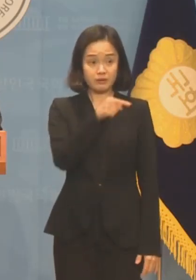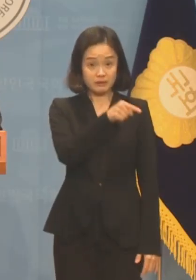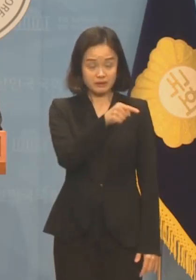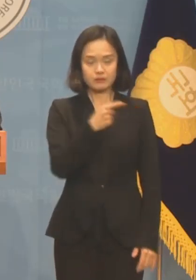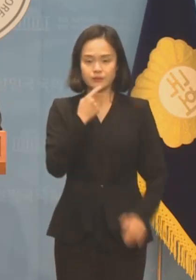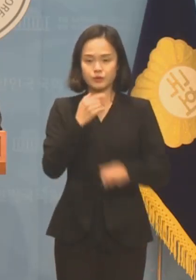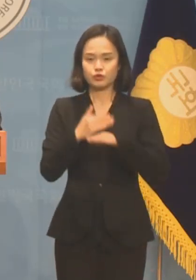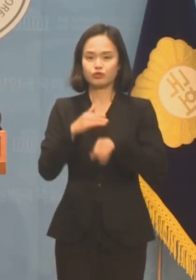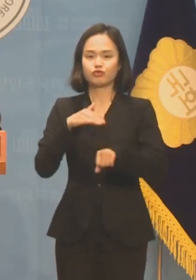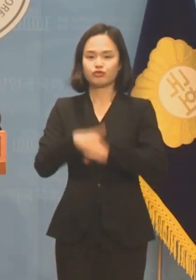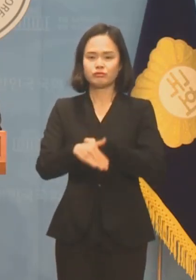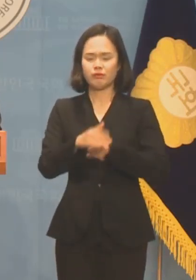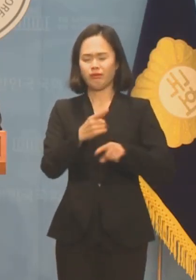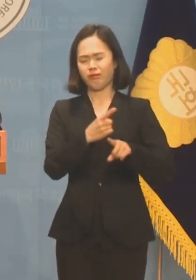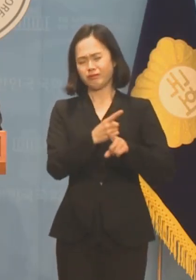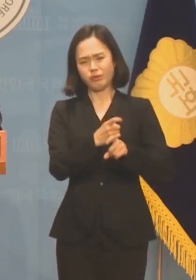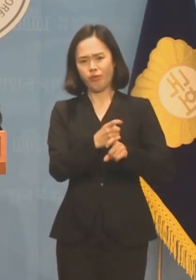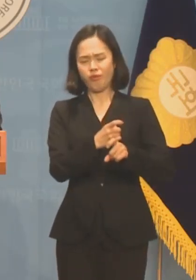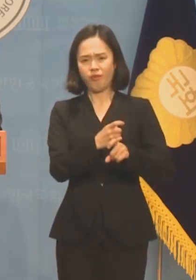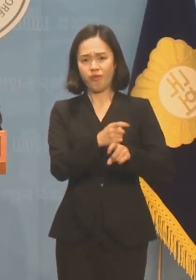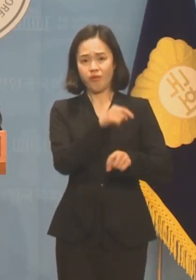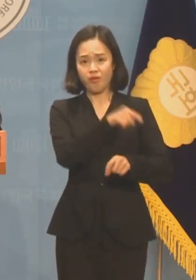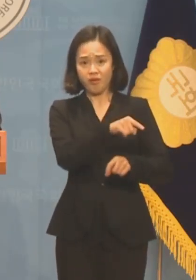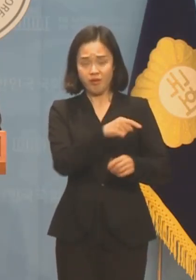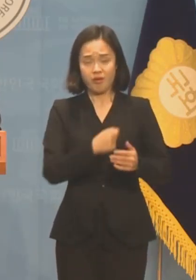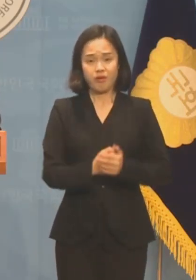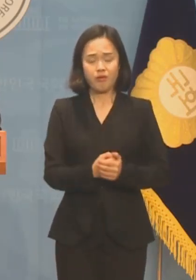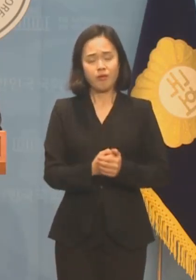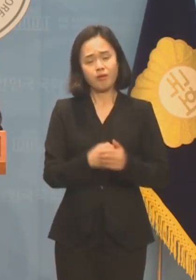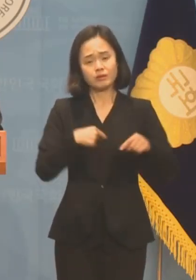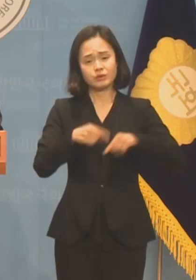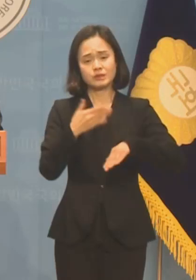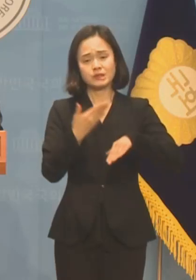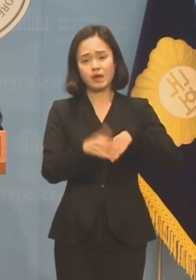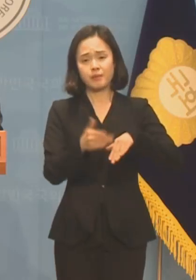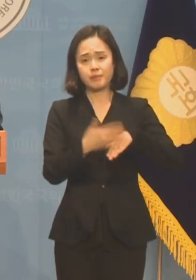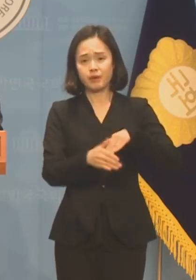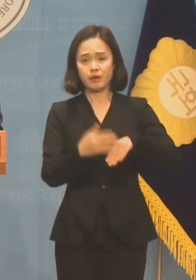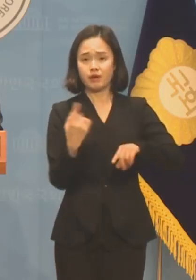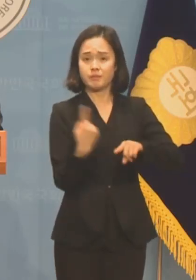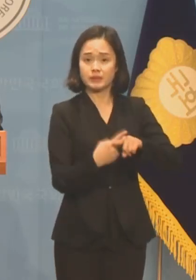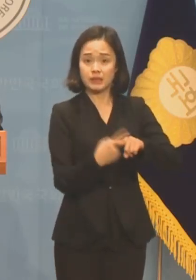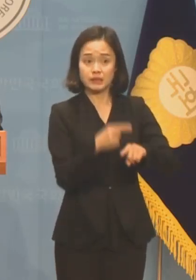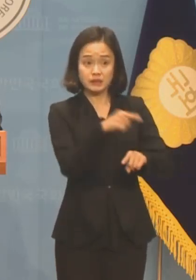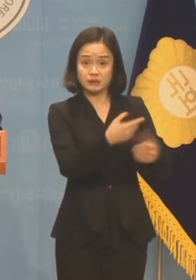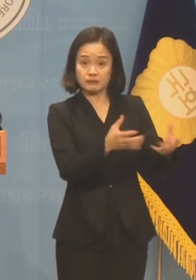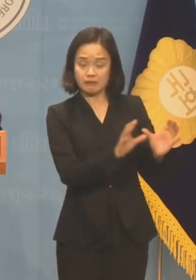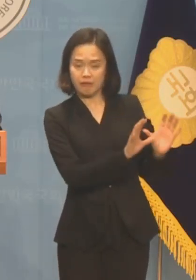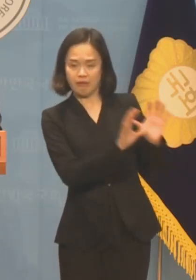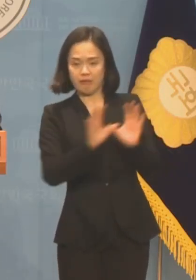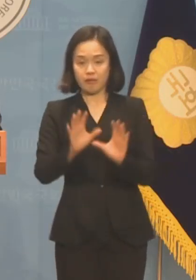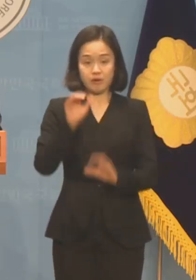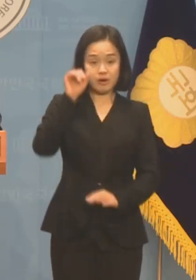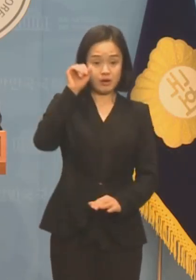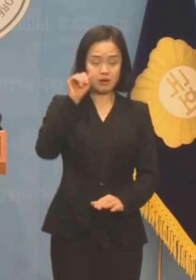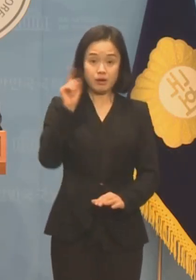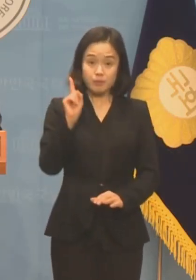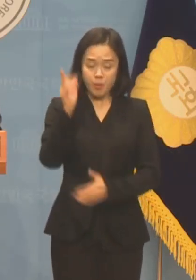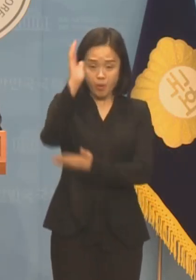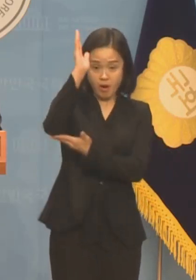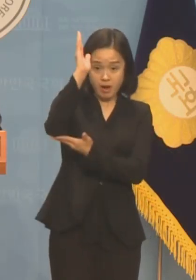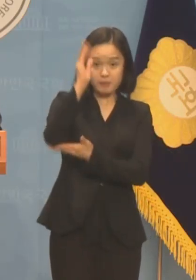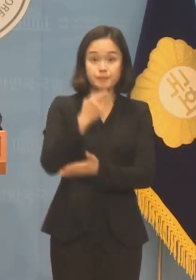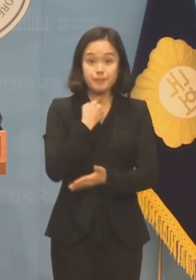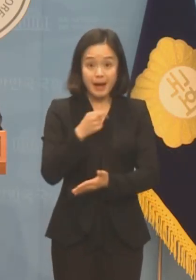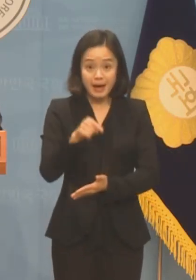국회에 버젓이 소환했던 김민전 국민의힘 의원이 기자회견 철회를 밝혔습니다. 그러나 그